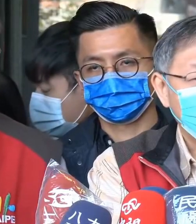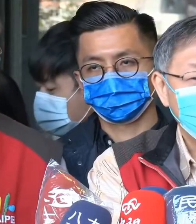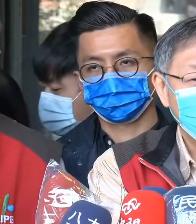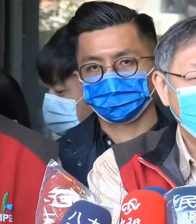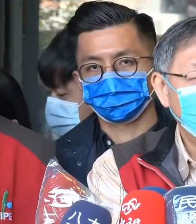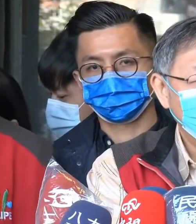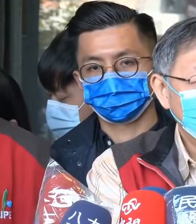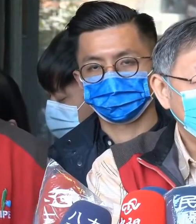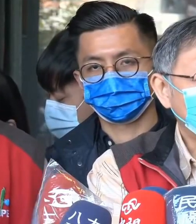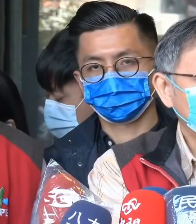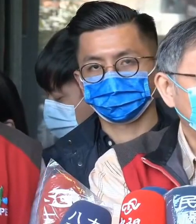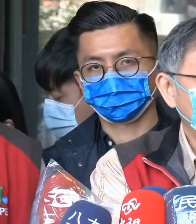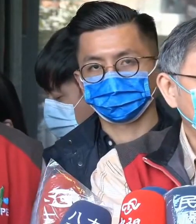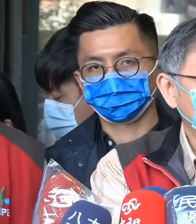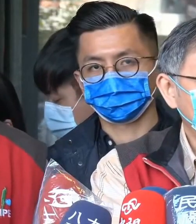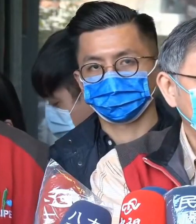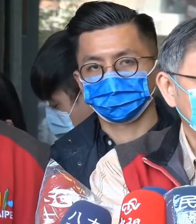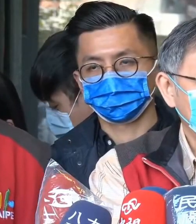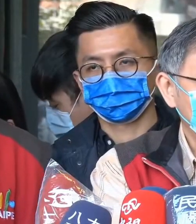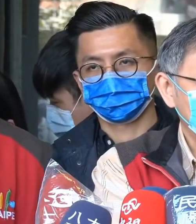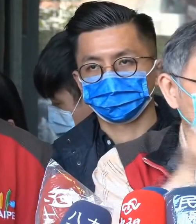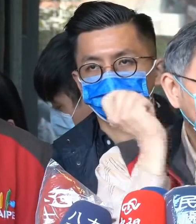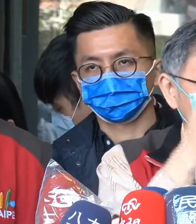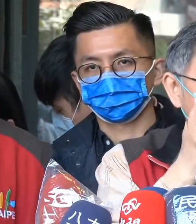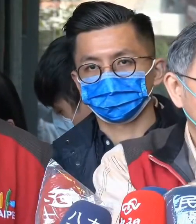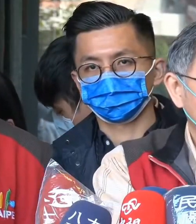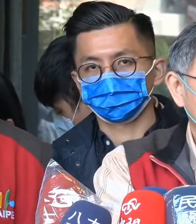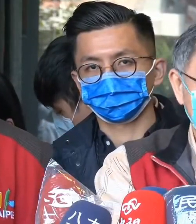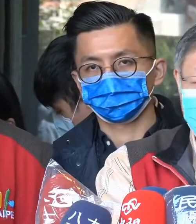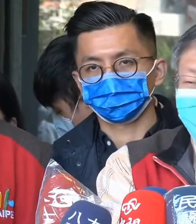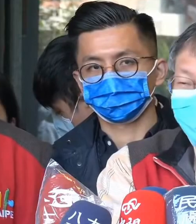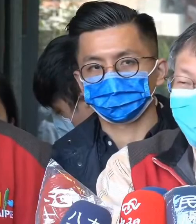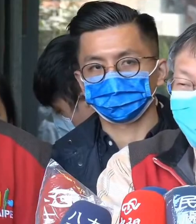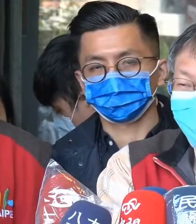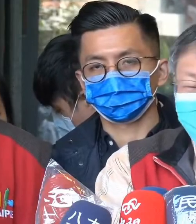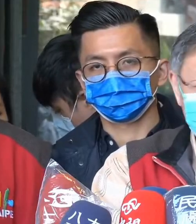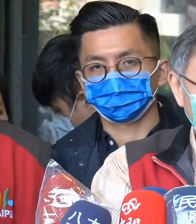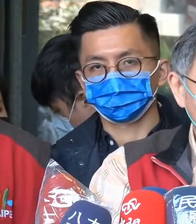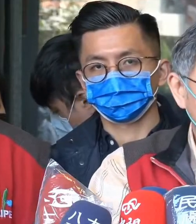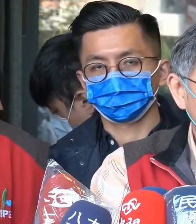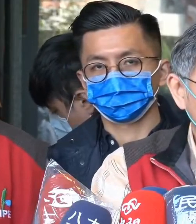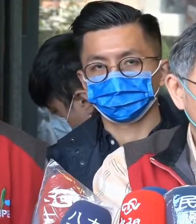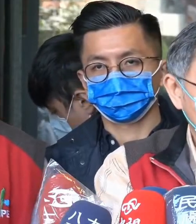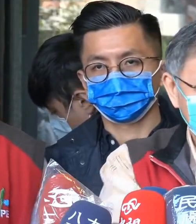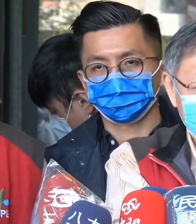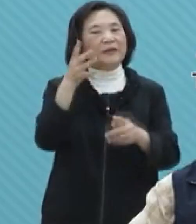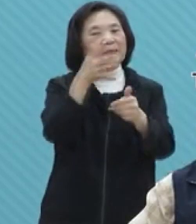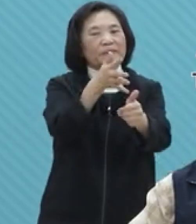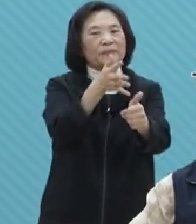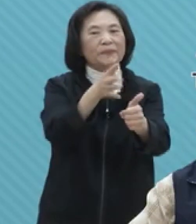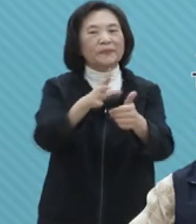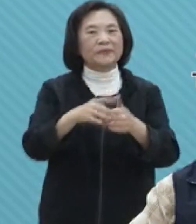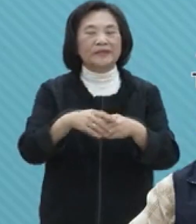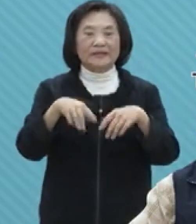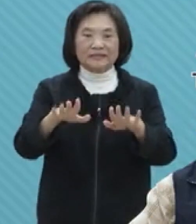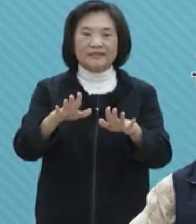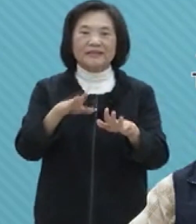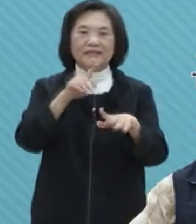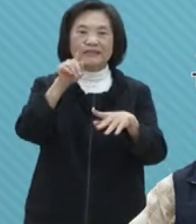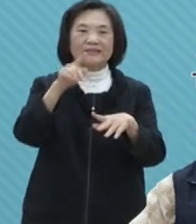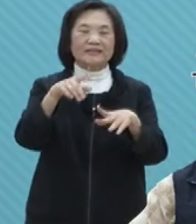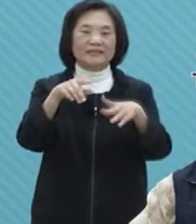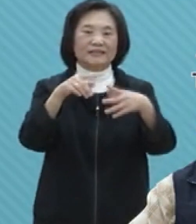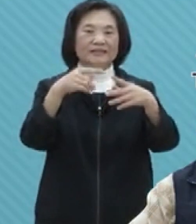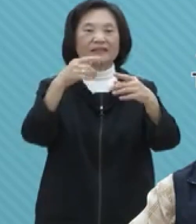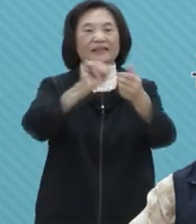了、啊。不过这样呢、啊，如果当年他是我的学生，他也是被我砸病历那一个，就算了，我就不想讲了。 现在核心传出说